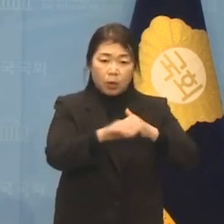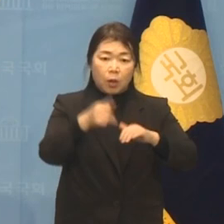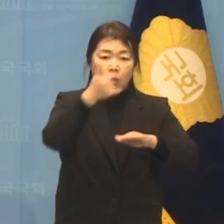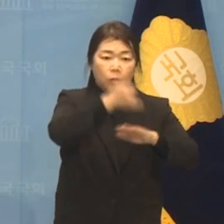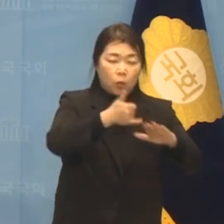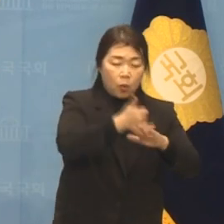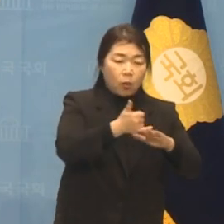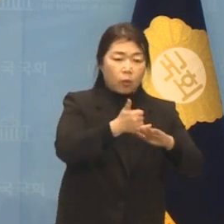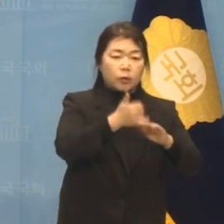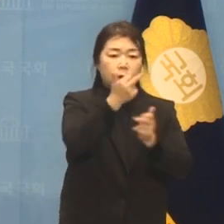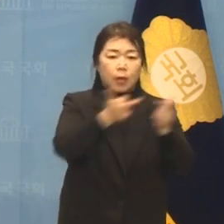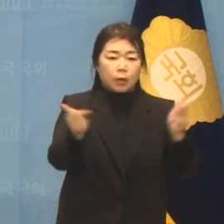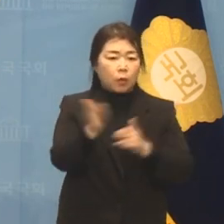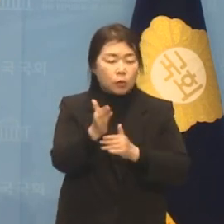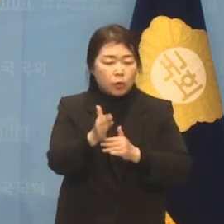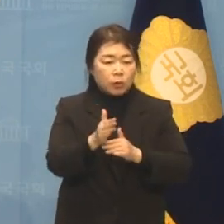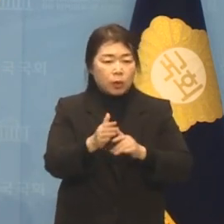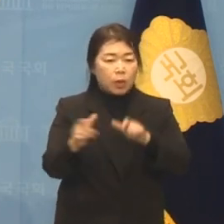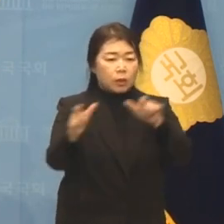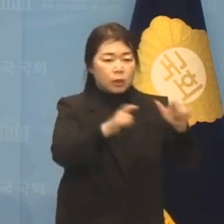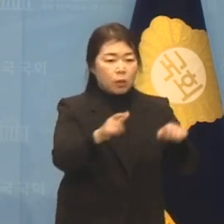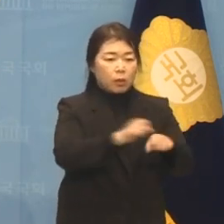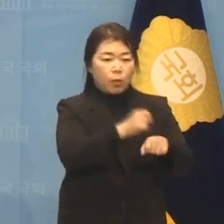대표성을 현저히 훼손하고 있습니다.